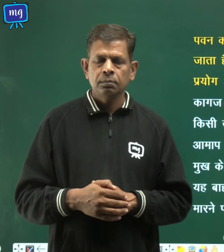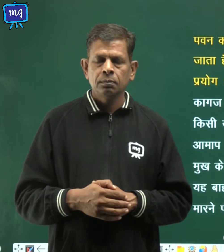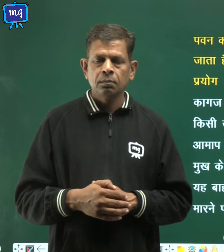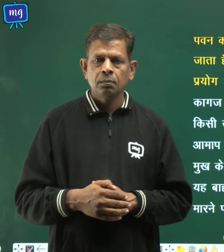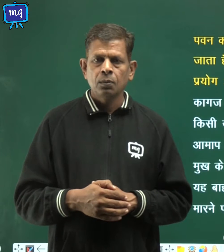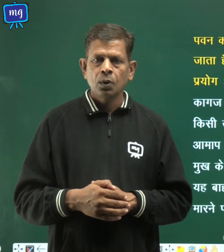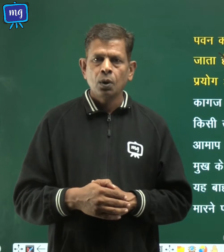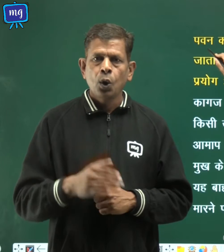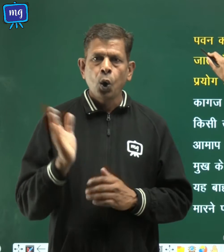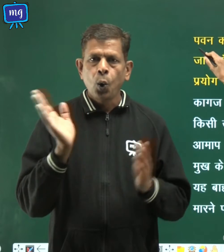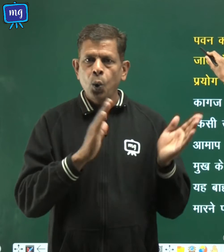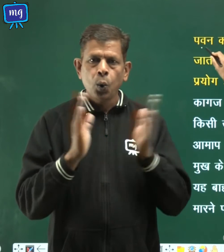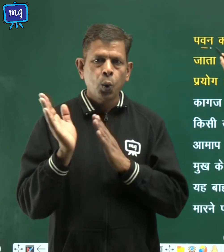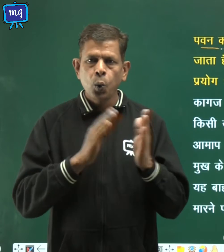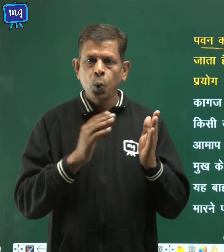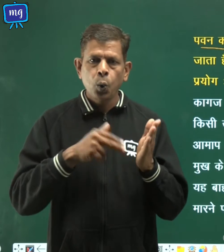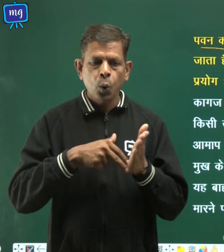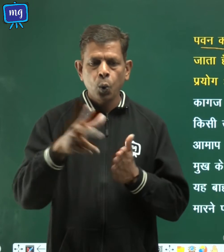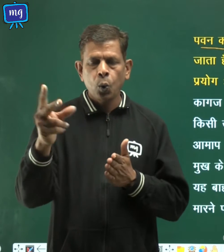पवन का वेग